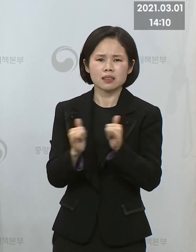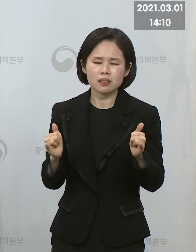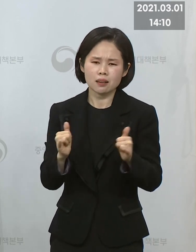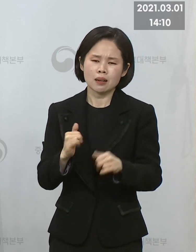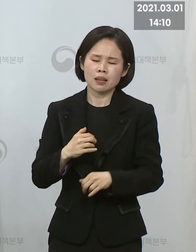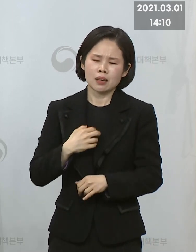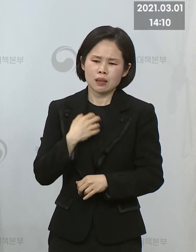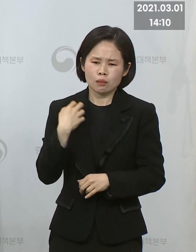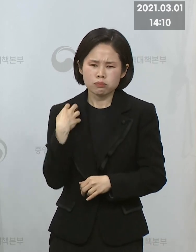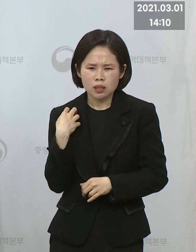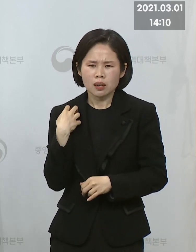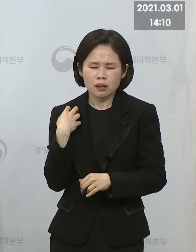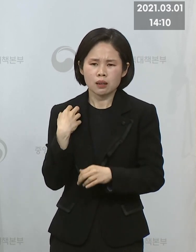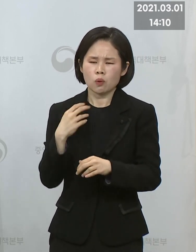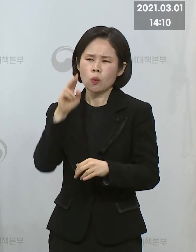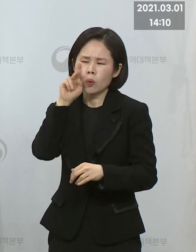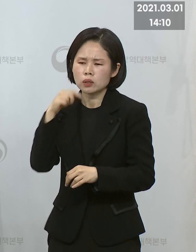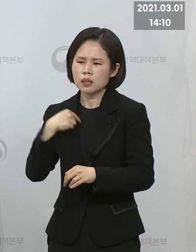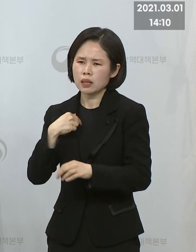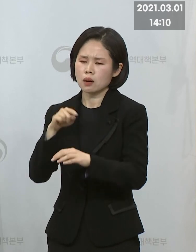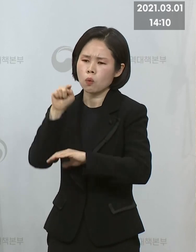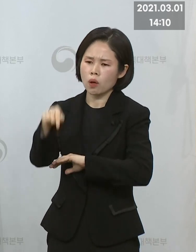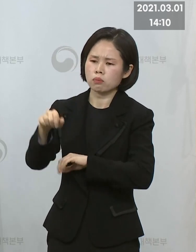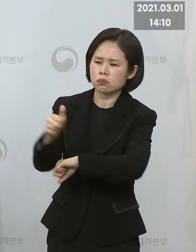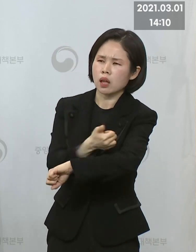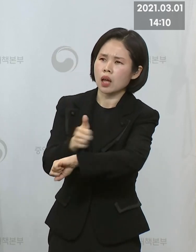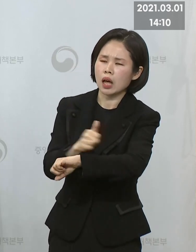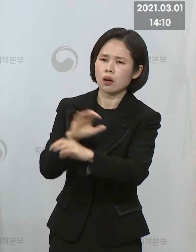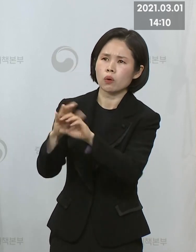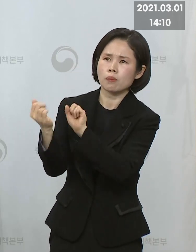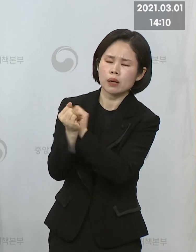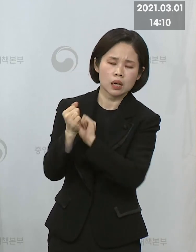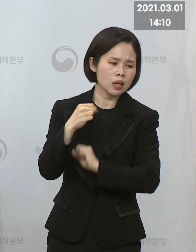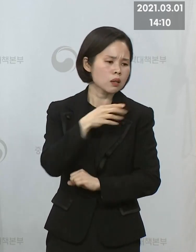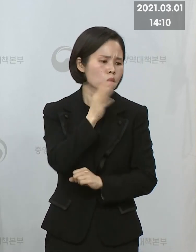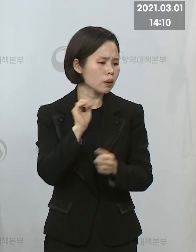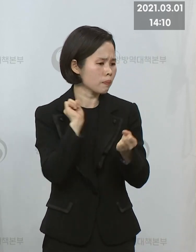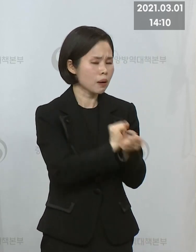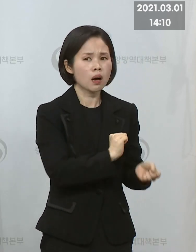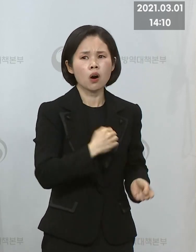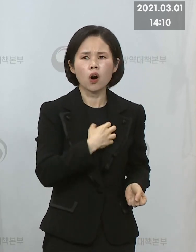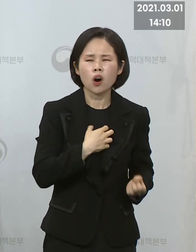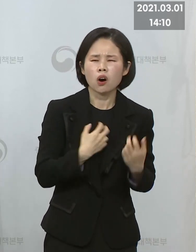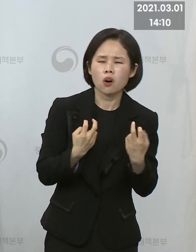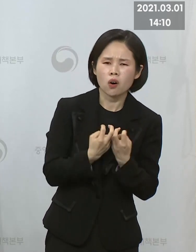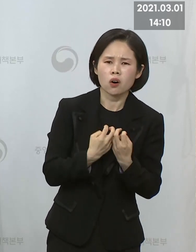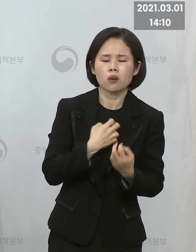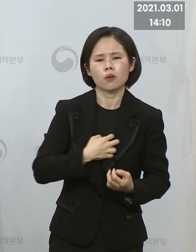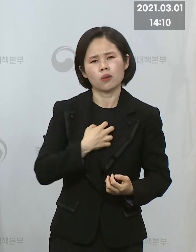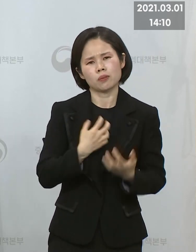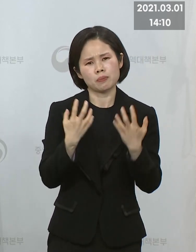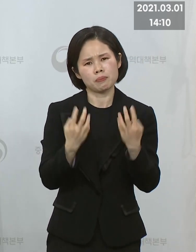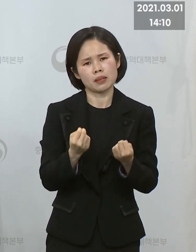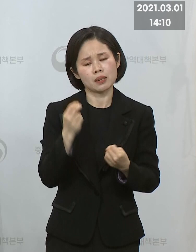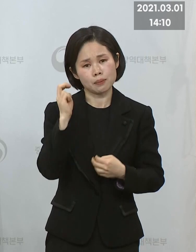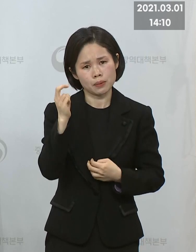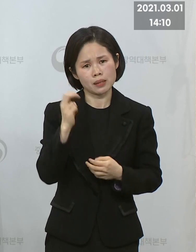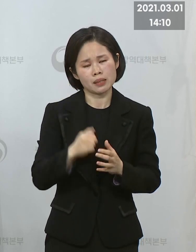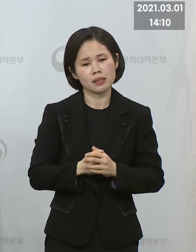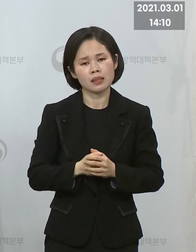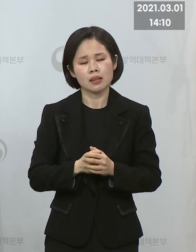가지고 노심초사하시면서 어르신들을 돌봐오셨는지 느낄 수 있었습니다. 매주 코로나